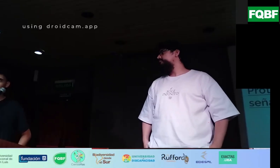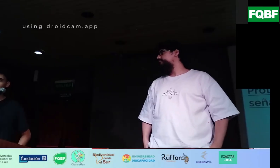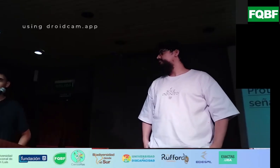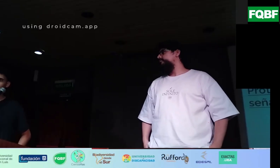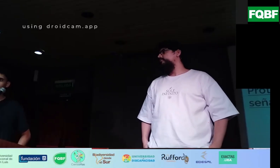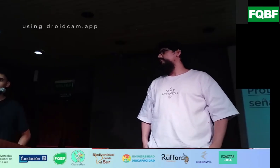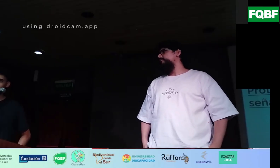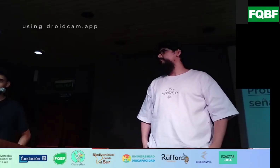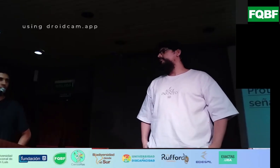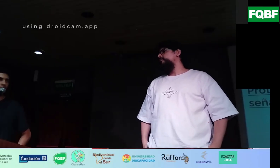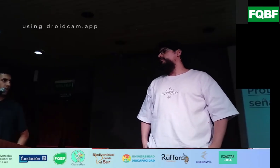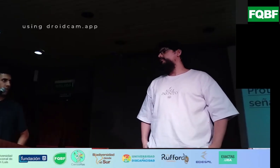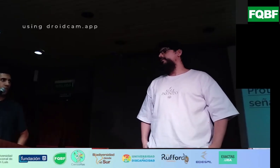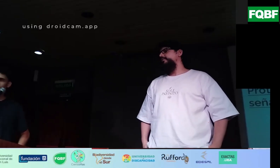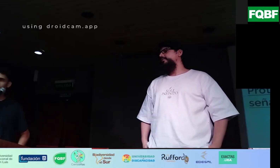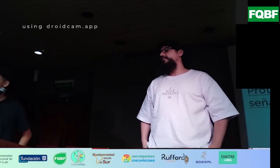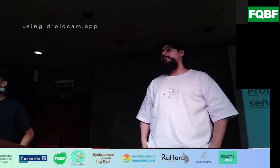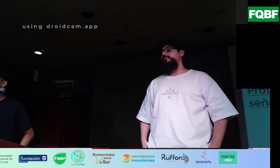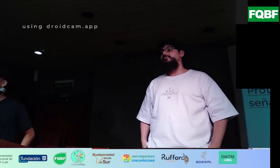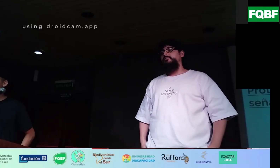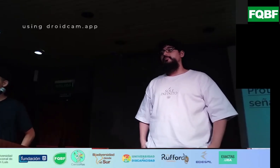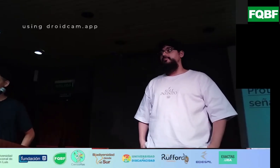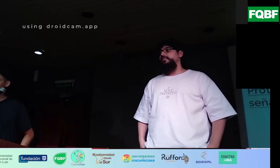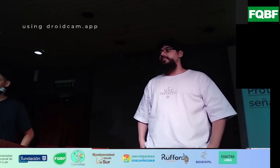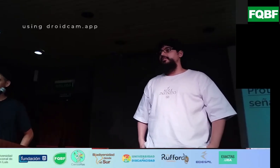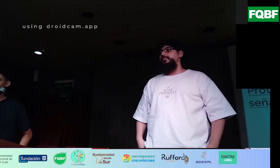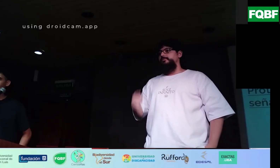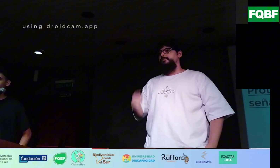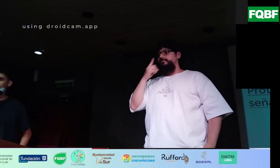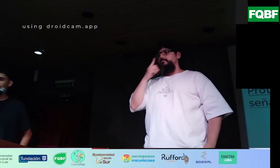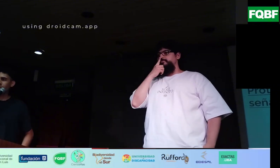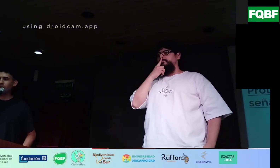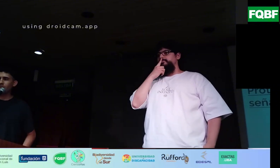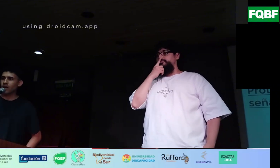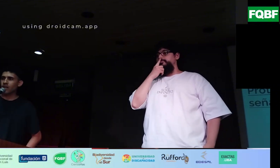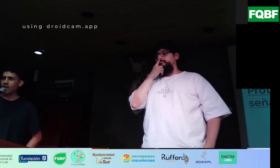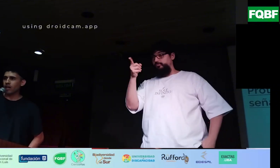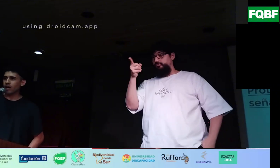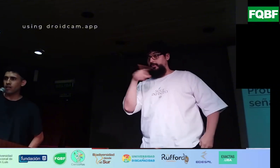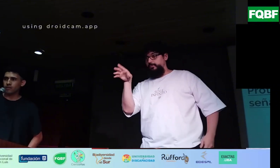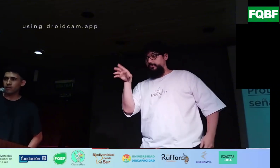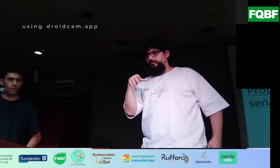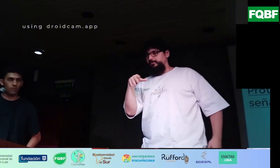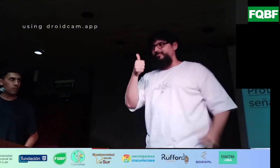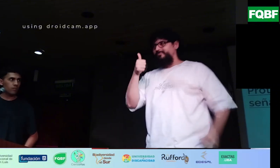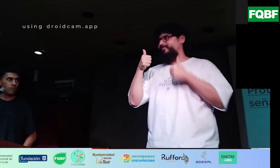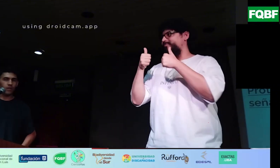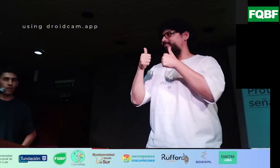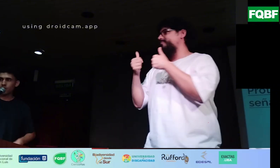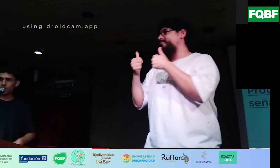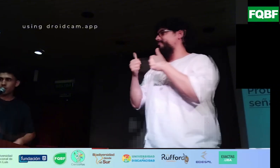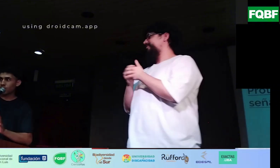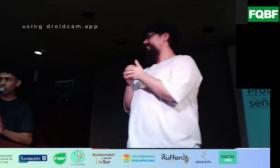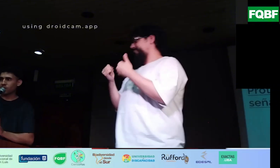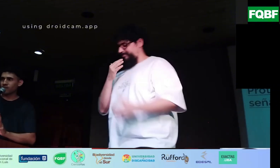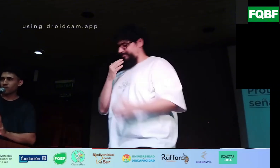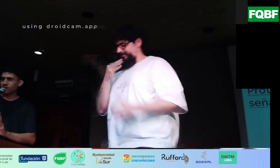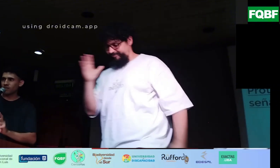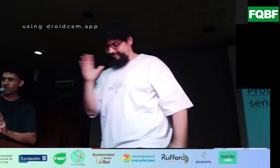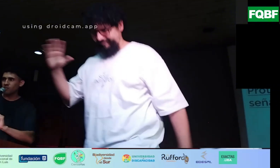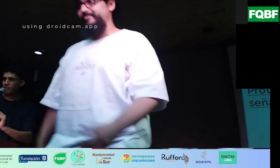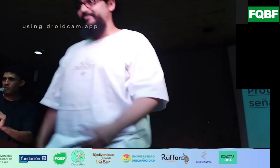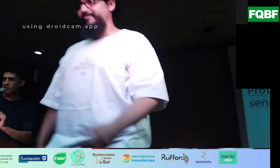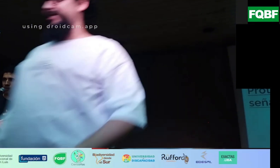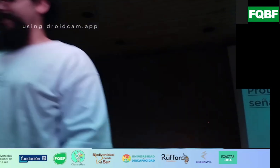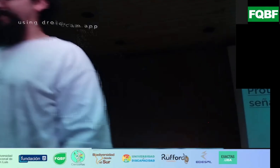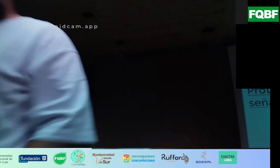básicamente. ¿Qué tan preciso es? Eh, no es pregunta, ¿verdad? O sea, simplemente